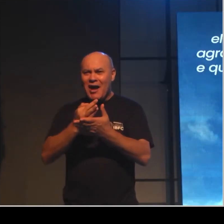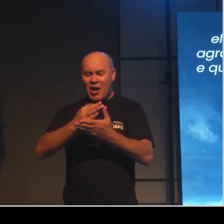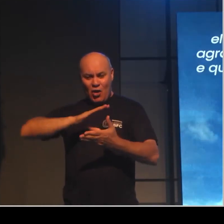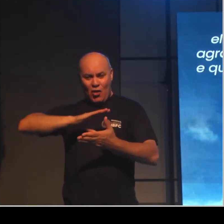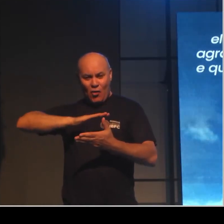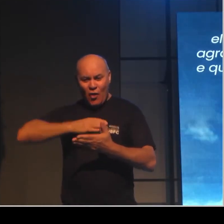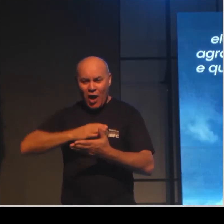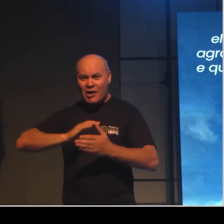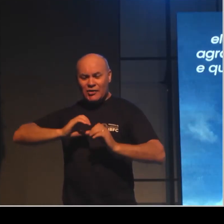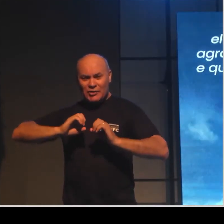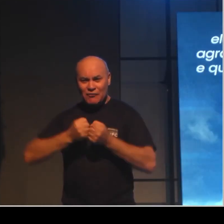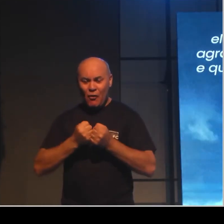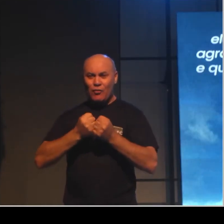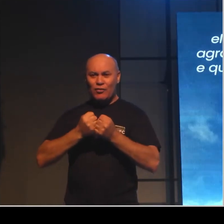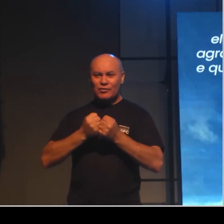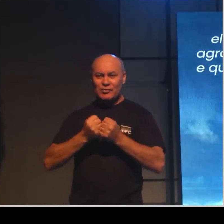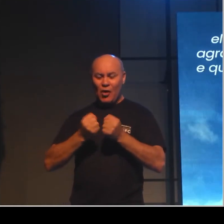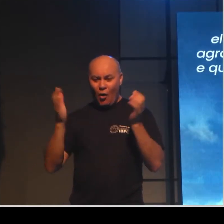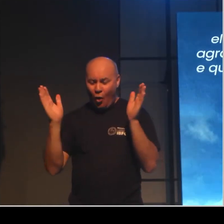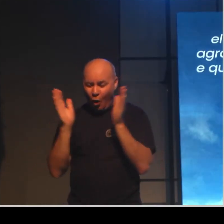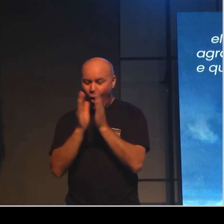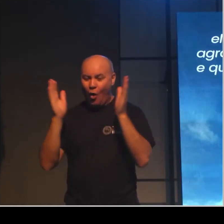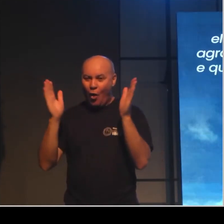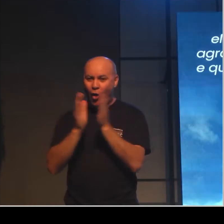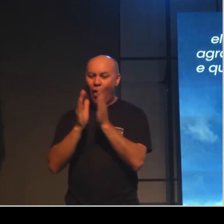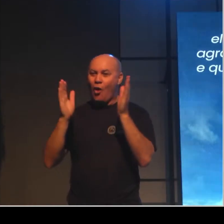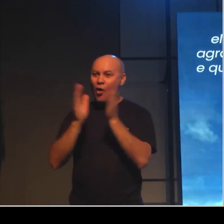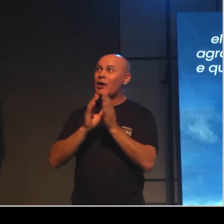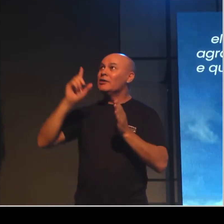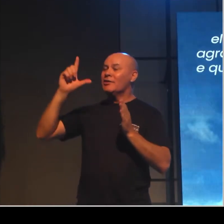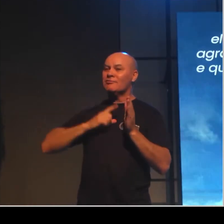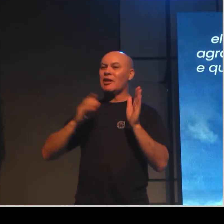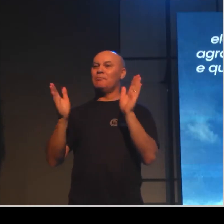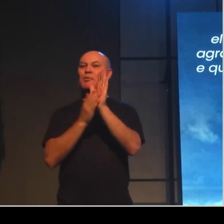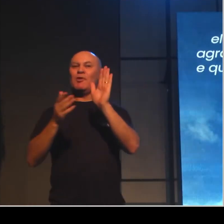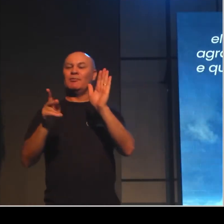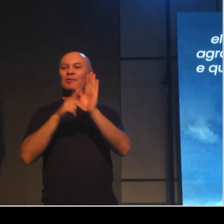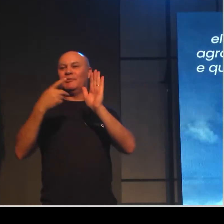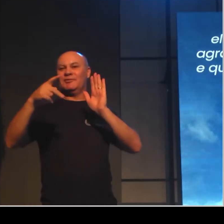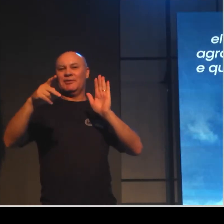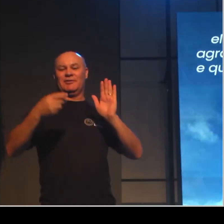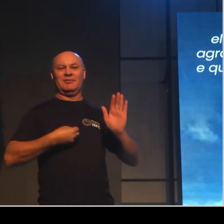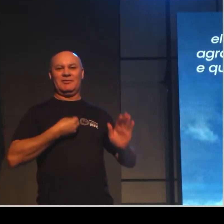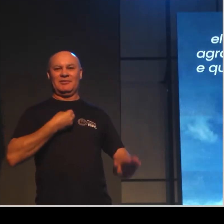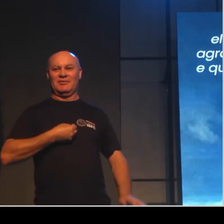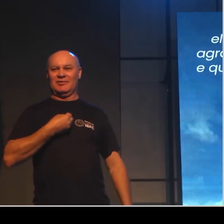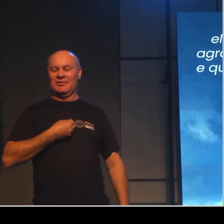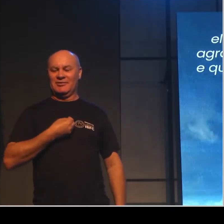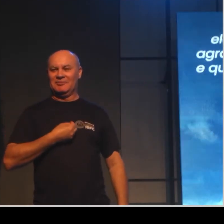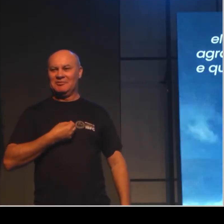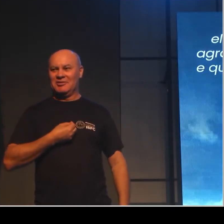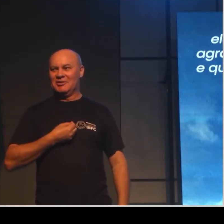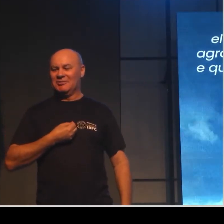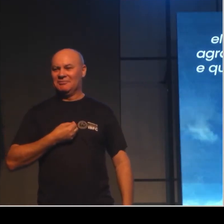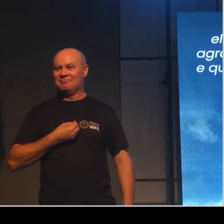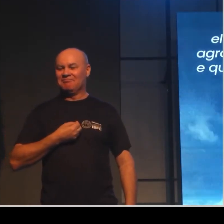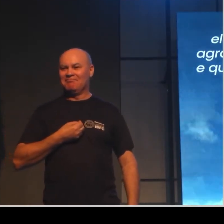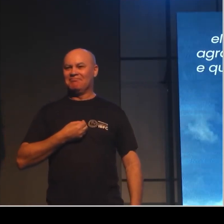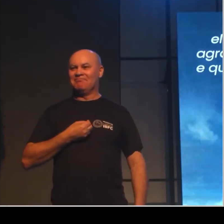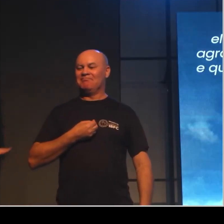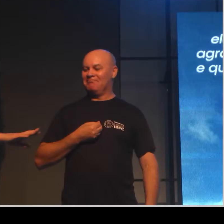perto, Deus tem um propósito para a sua vida. E a terceira coisa, nós precisamos fazer para termos um ano